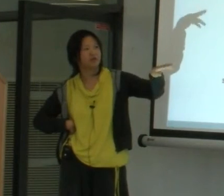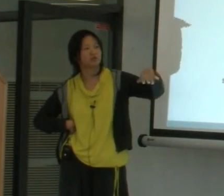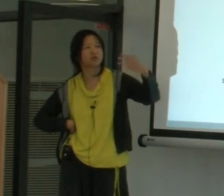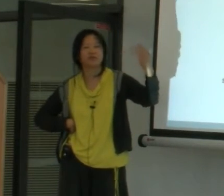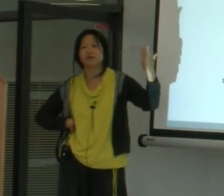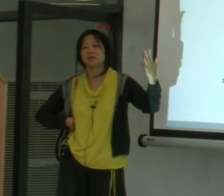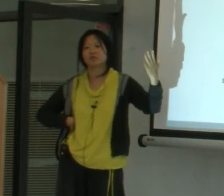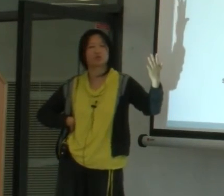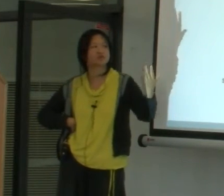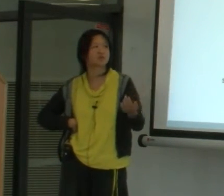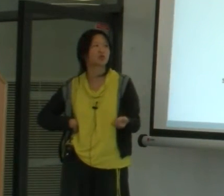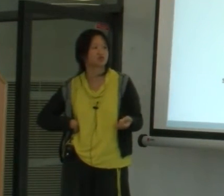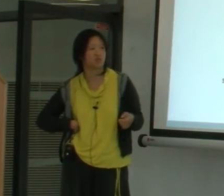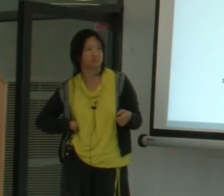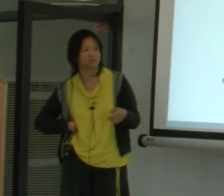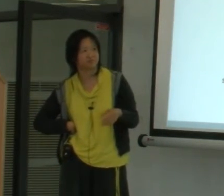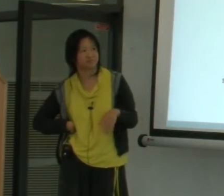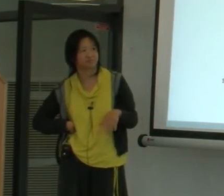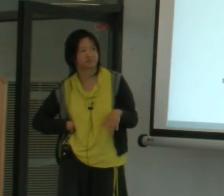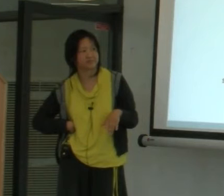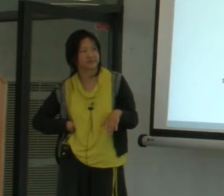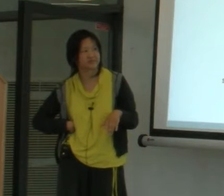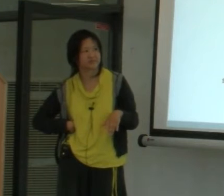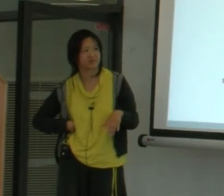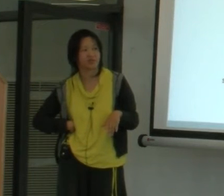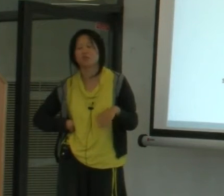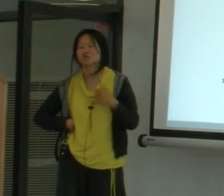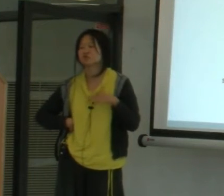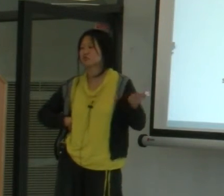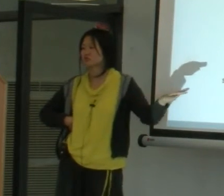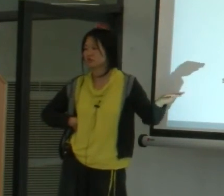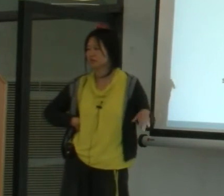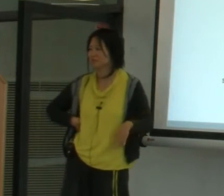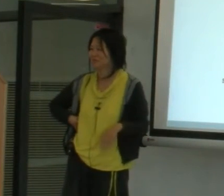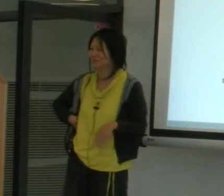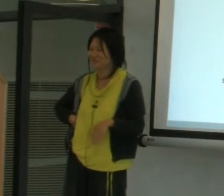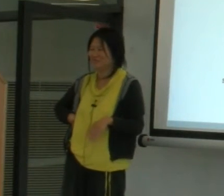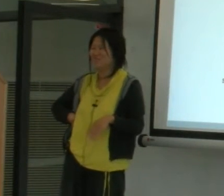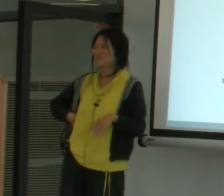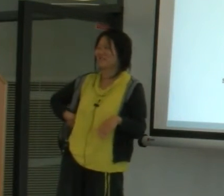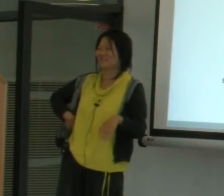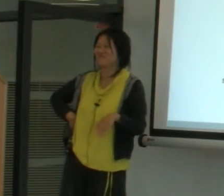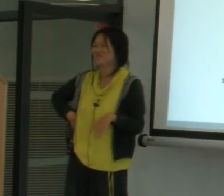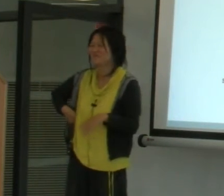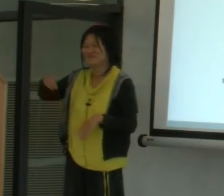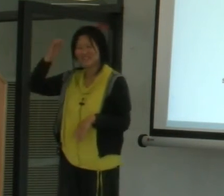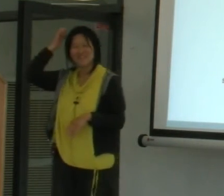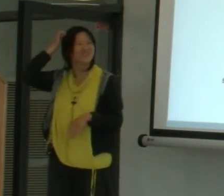Voilà, et donc lui, il chapeaute 5 projets. Voilà, et moi, juste celui-là.